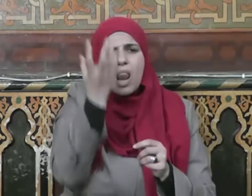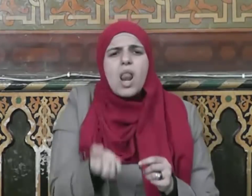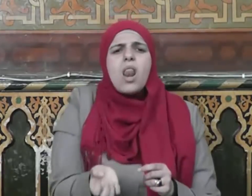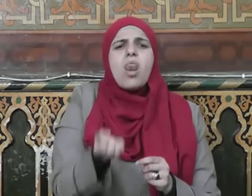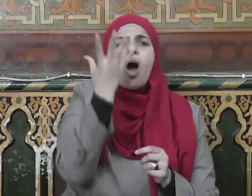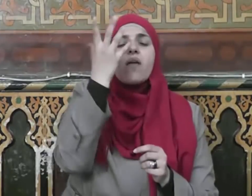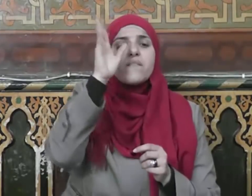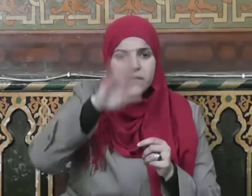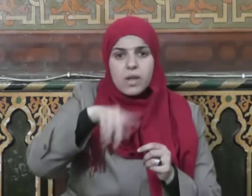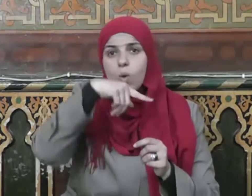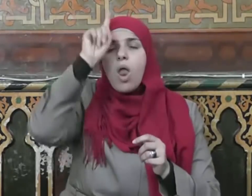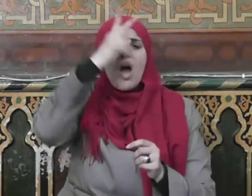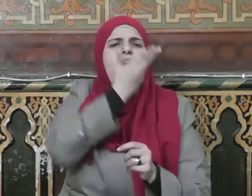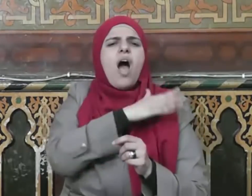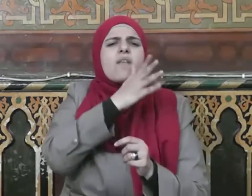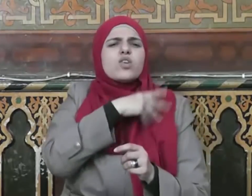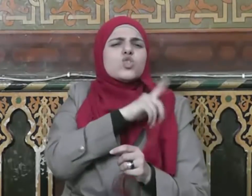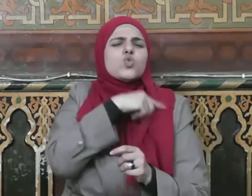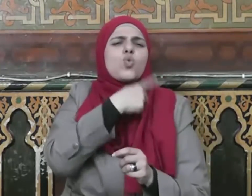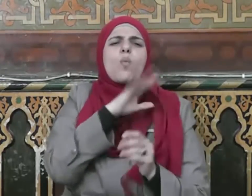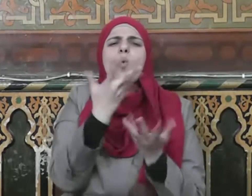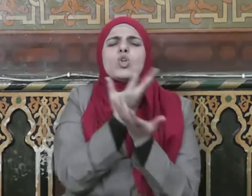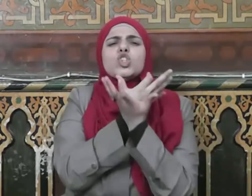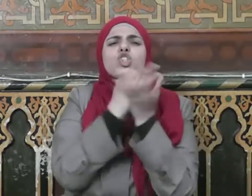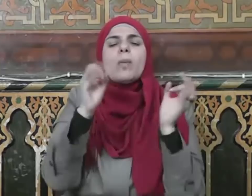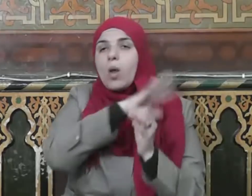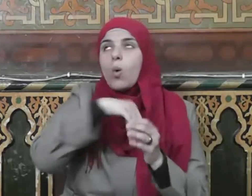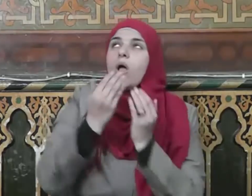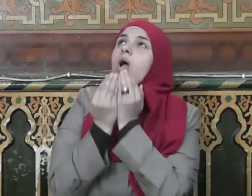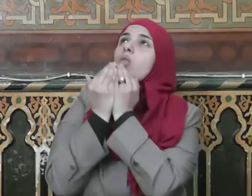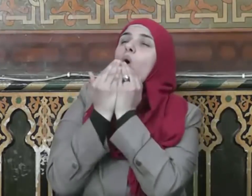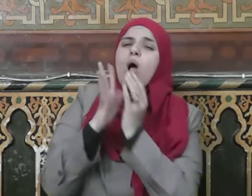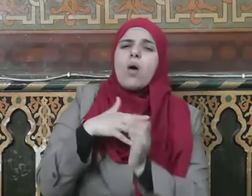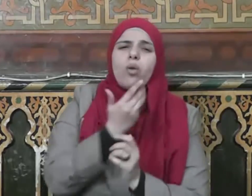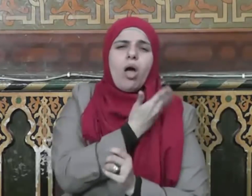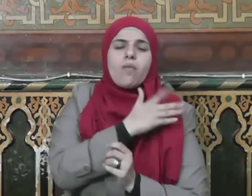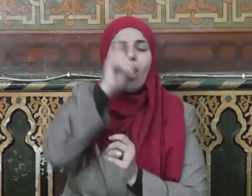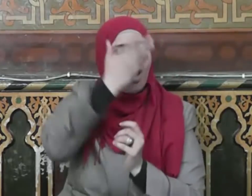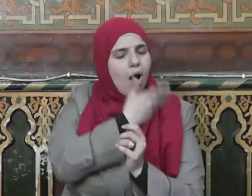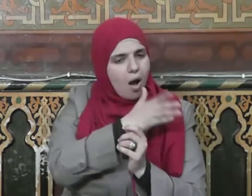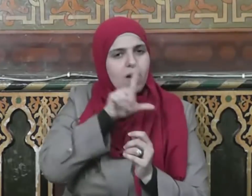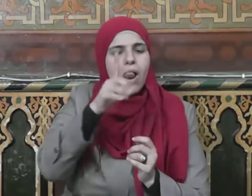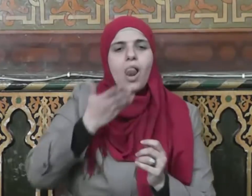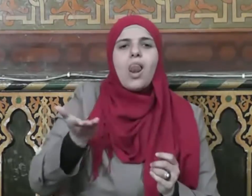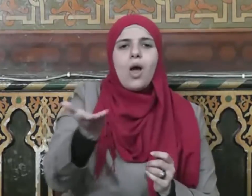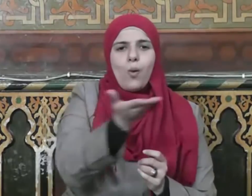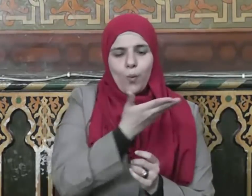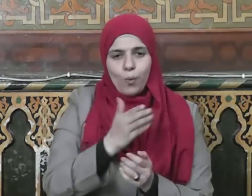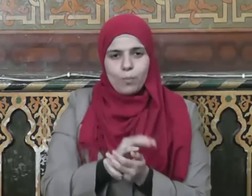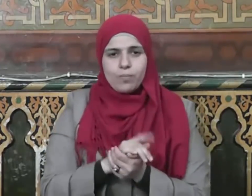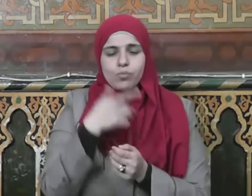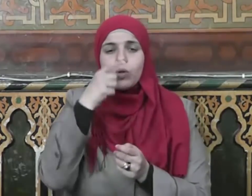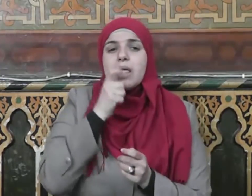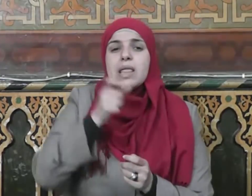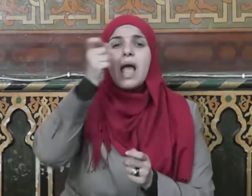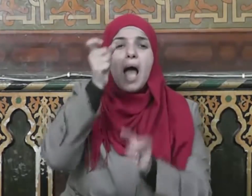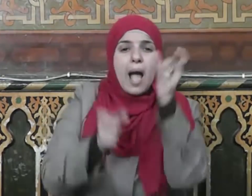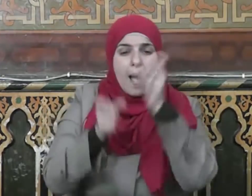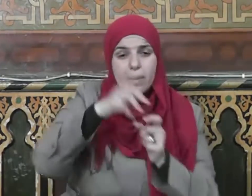أغفر الذنوب جميعا فاستغفروني أغفر لكم، يا عبادي لو أن